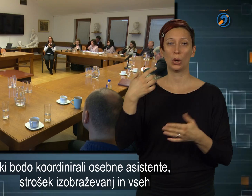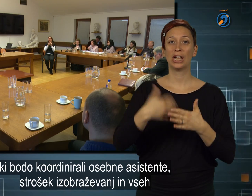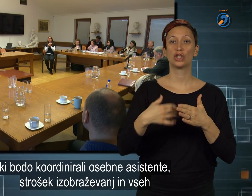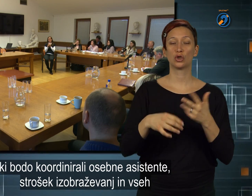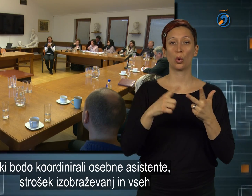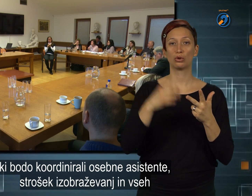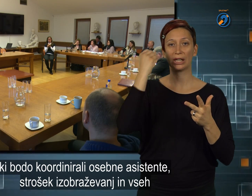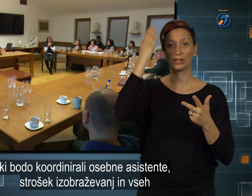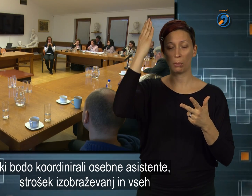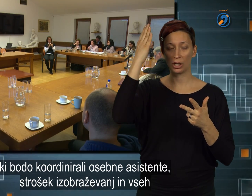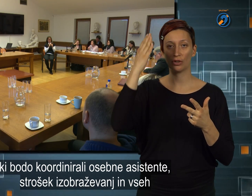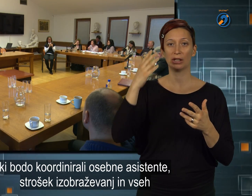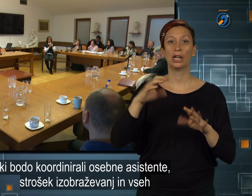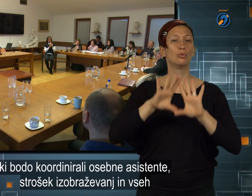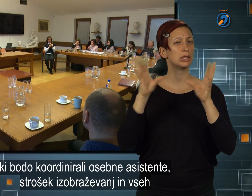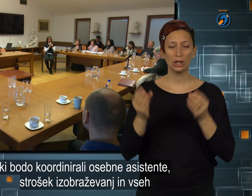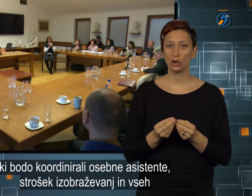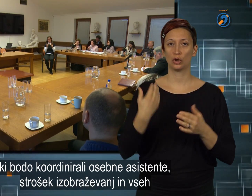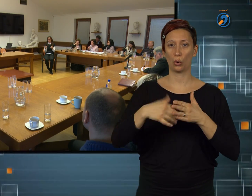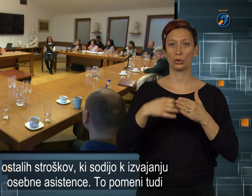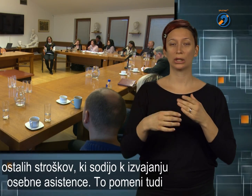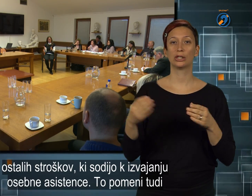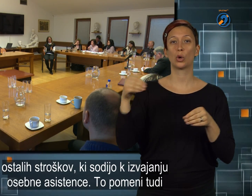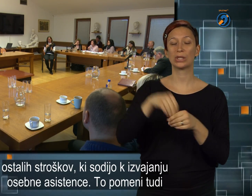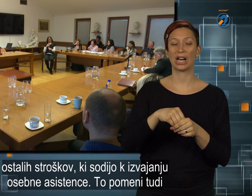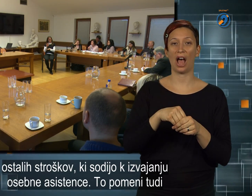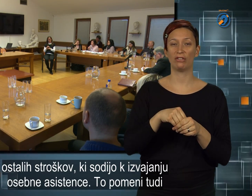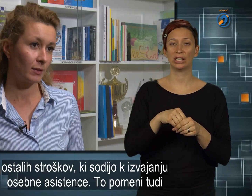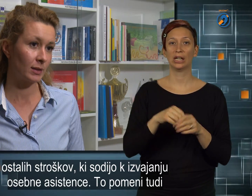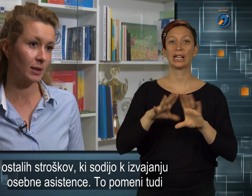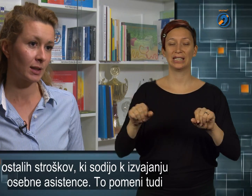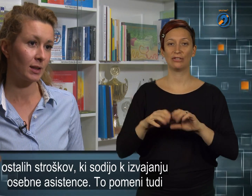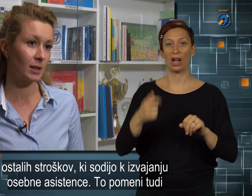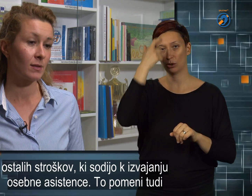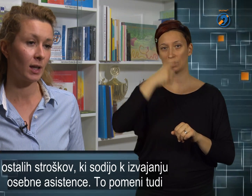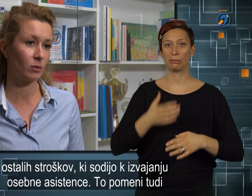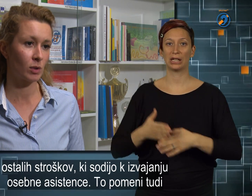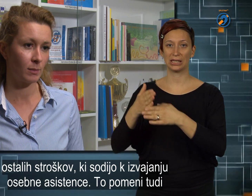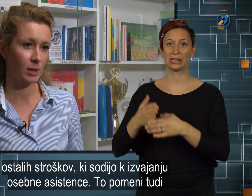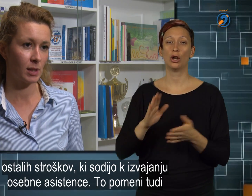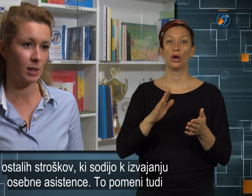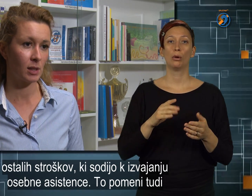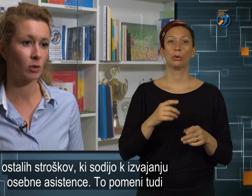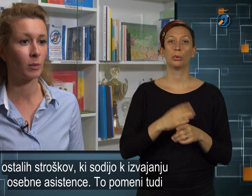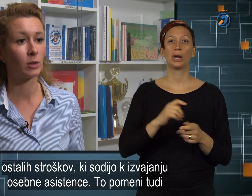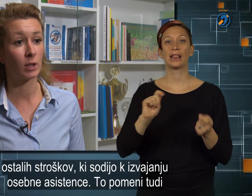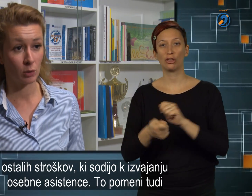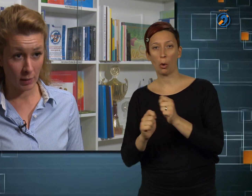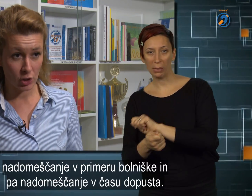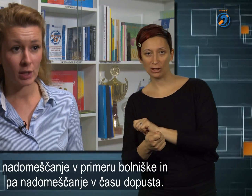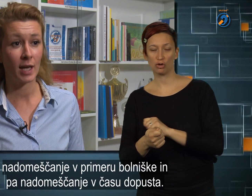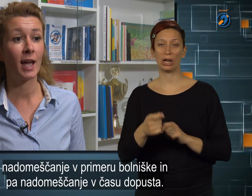asistente. To je strošek izobraževanja in pa vsi stroški, ki pripadajo zraven k izvajanju osebne asistence. To pomeni